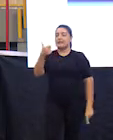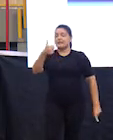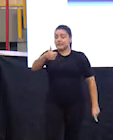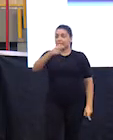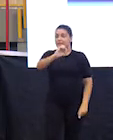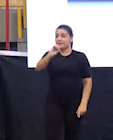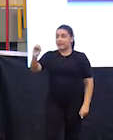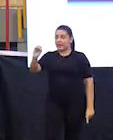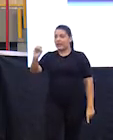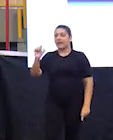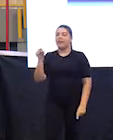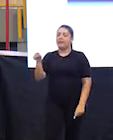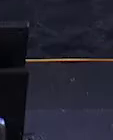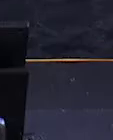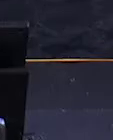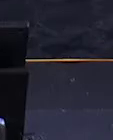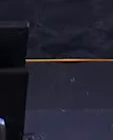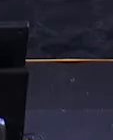vai para